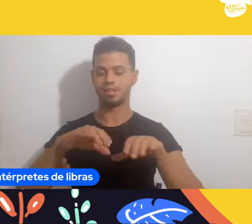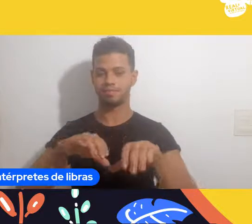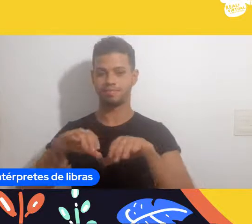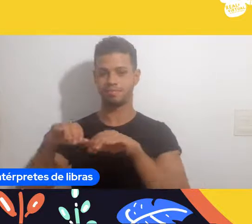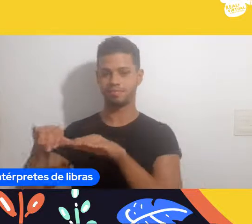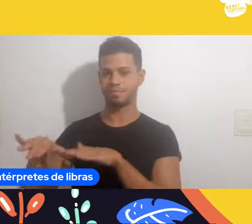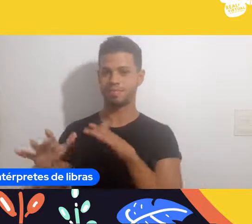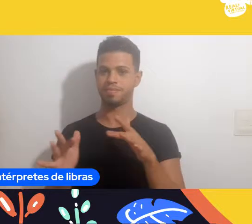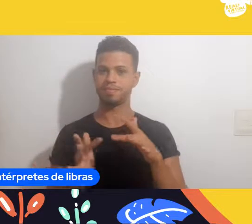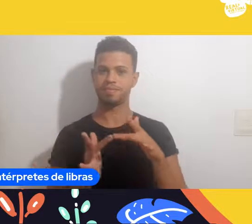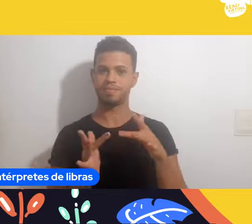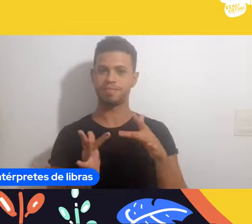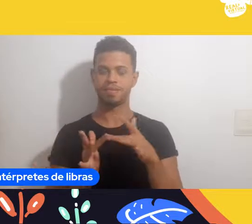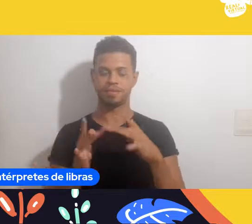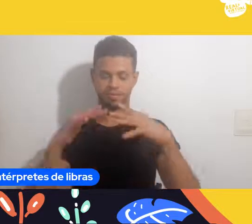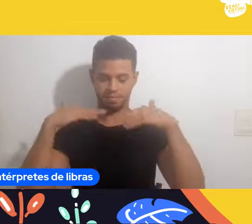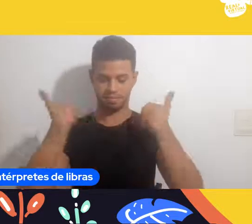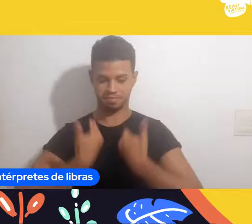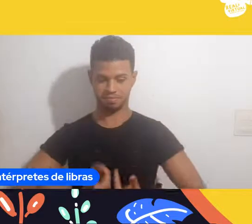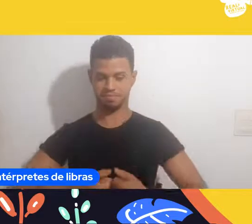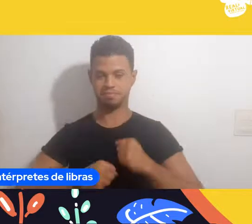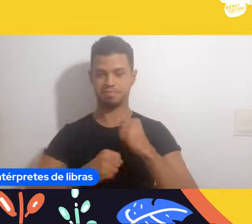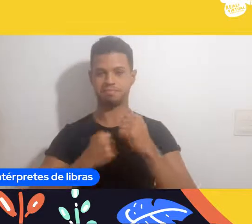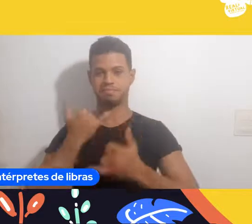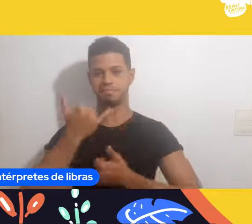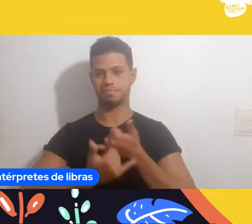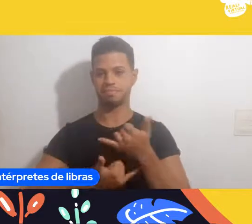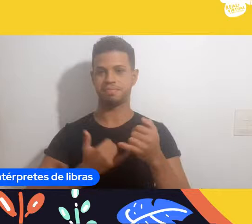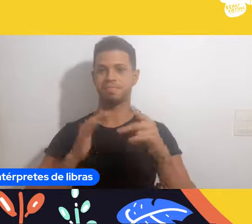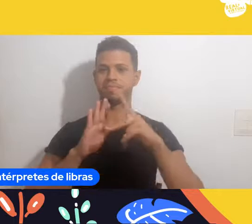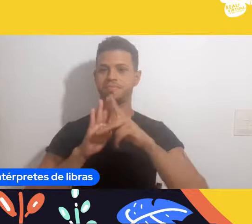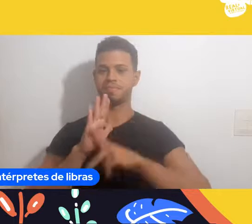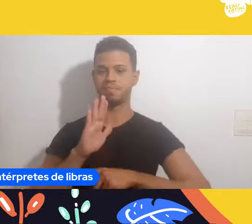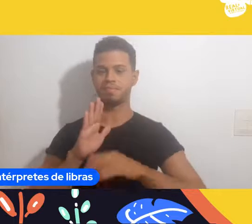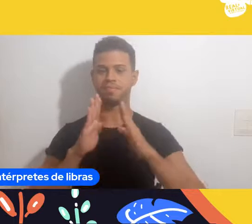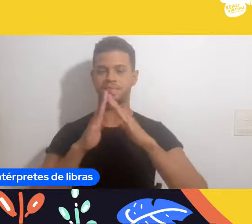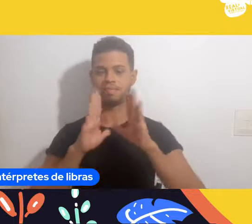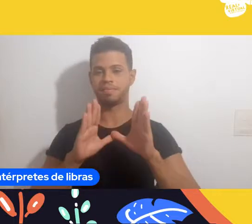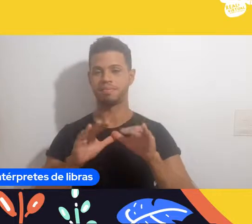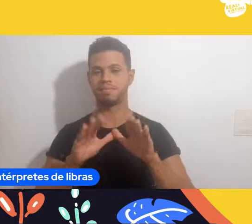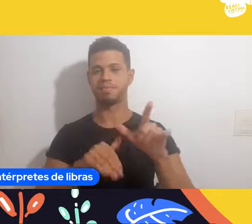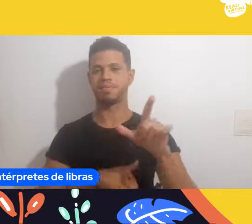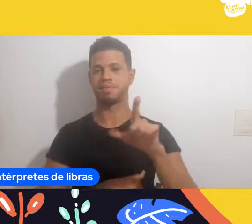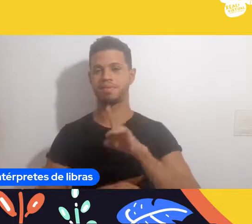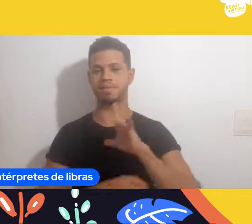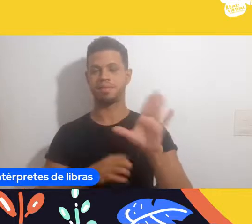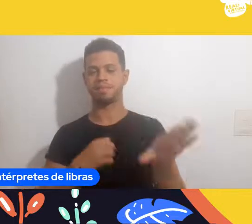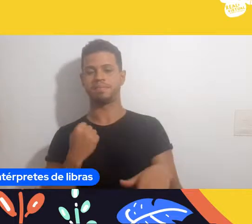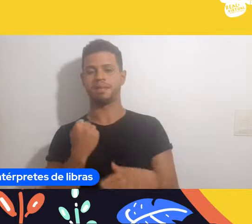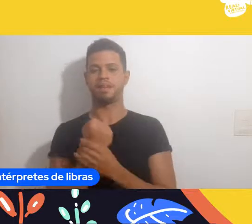estar ali inteiro, não brincar. Então, o projeto Casa das Asas vem para resgatar